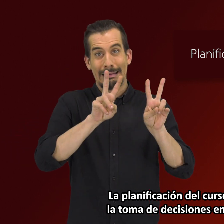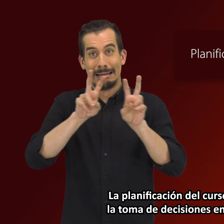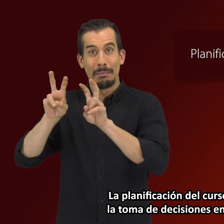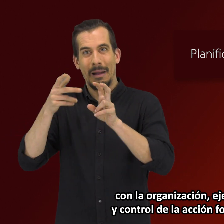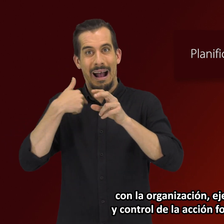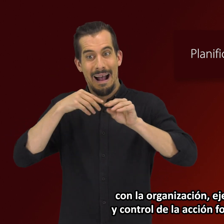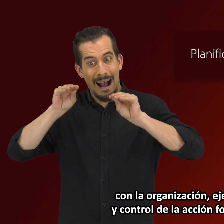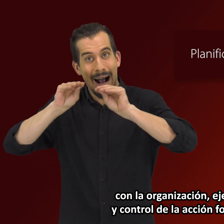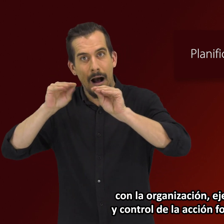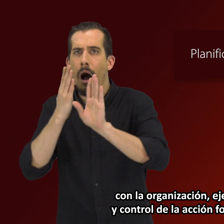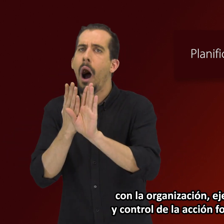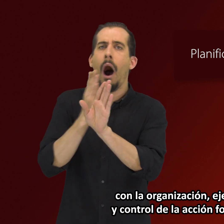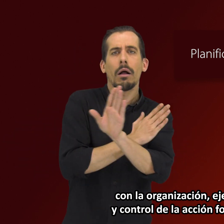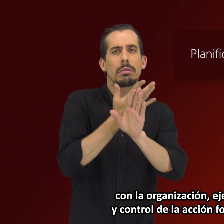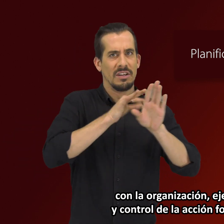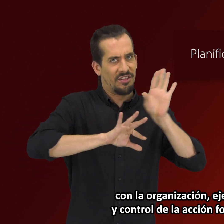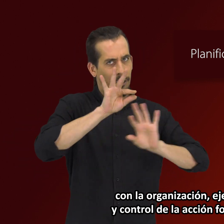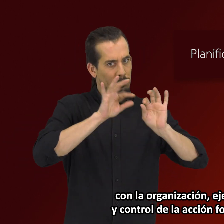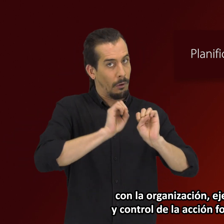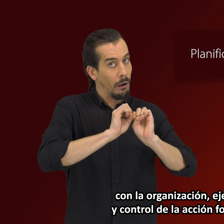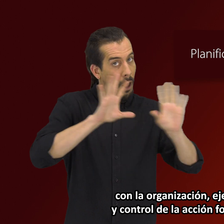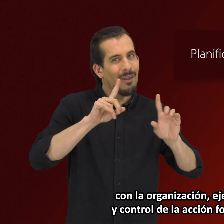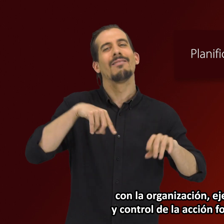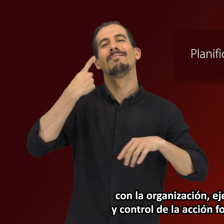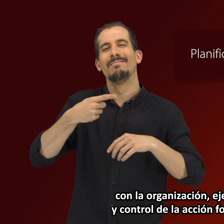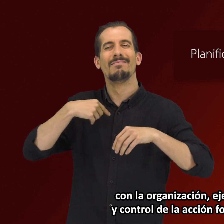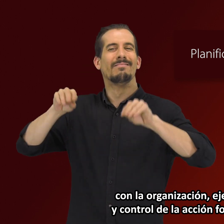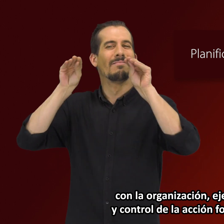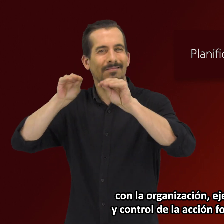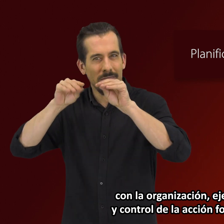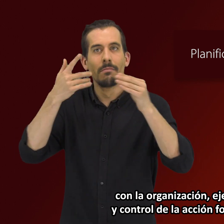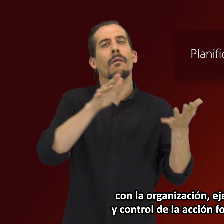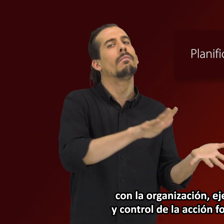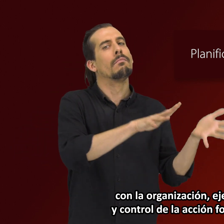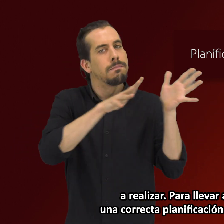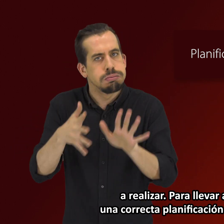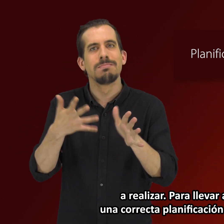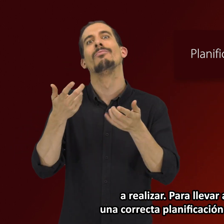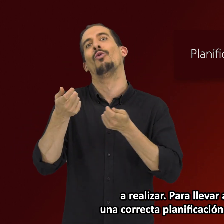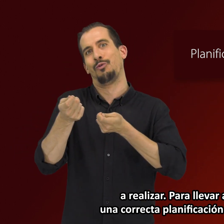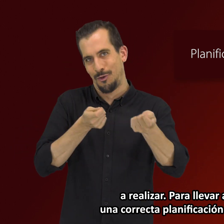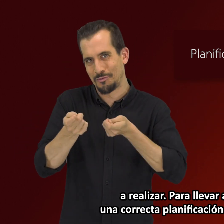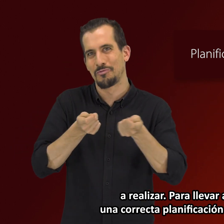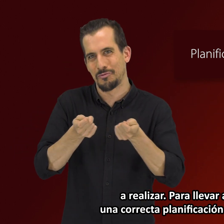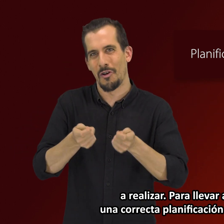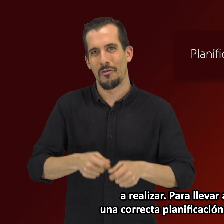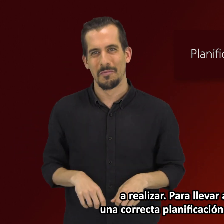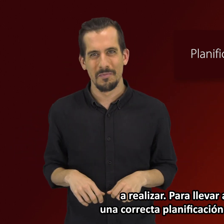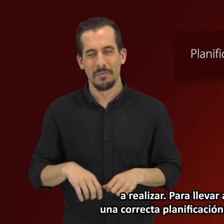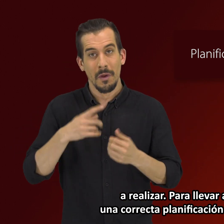con la organización, ejecución y control de la acción formativa a realizar. Para llevar a cabo